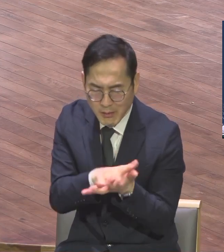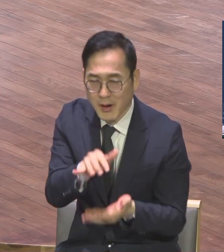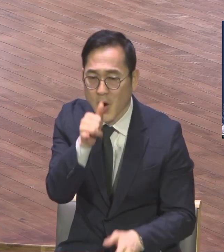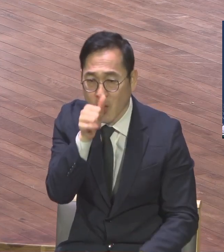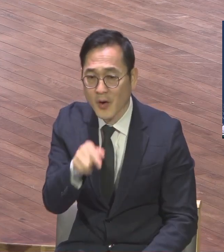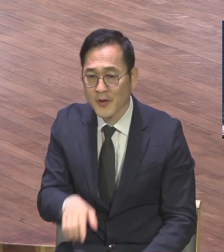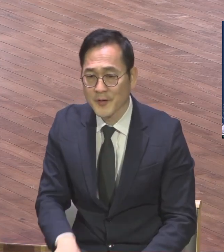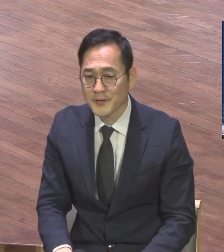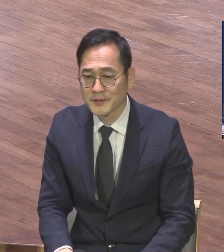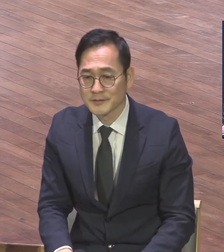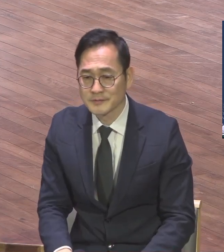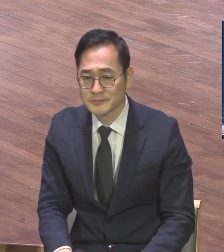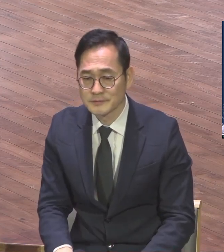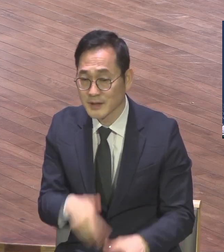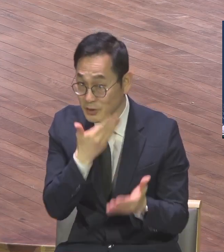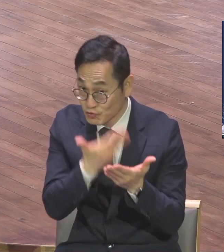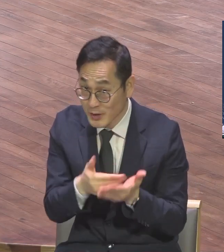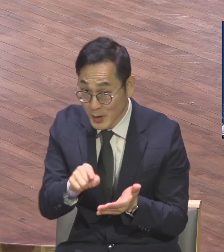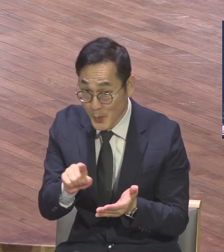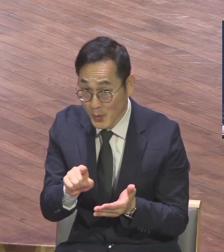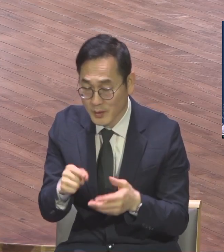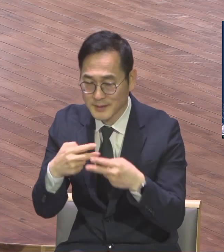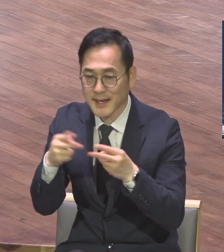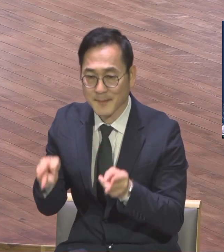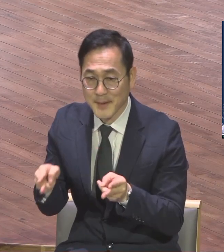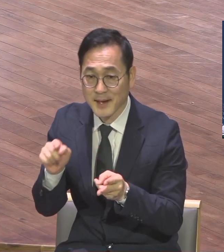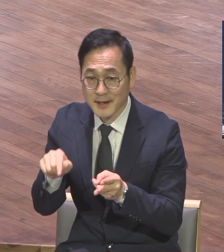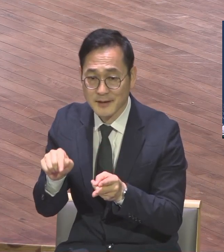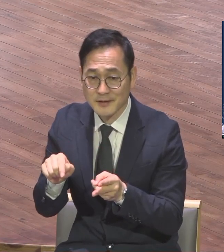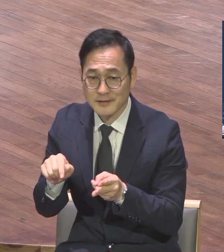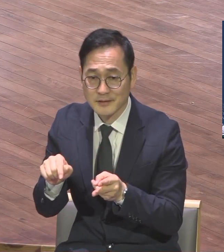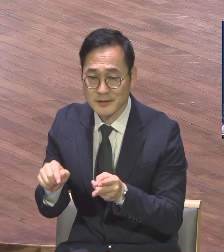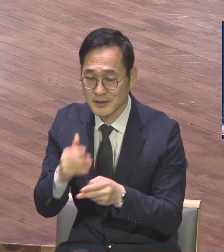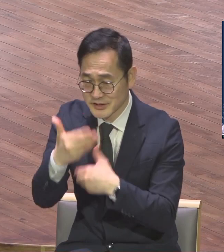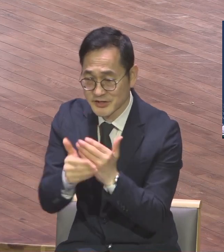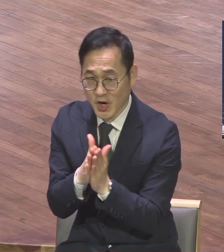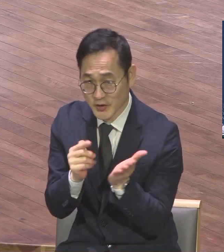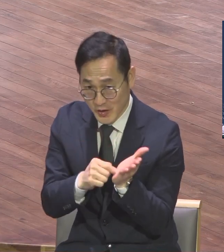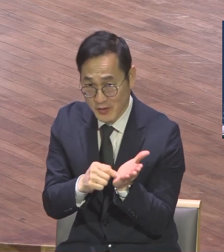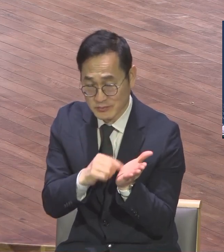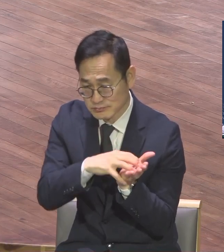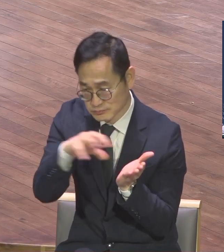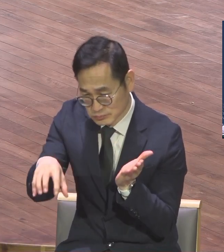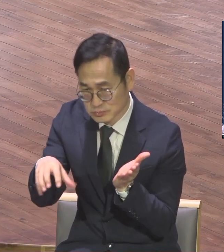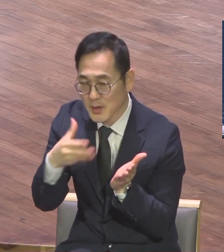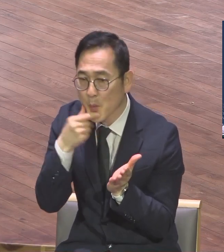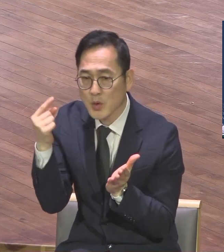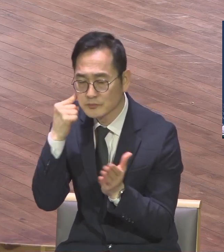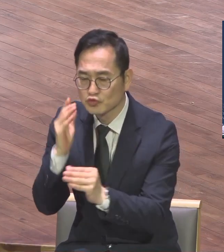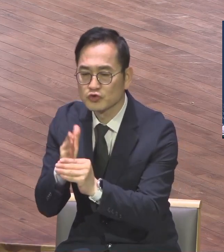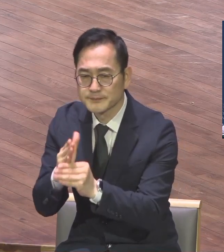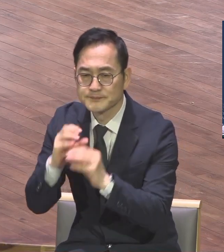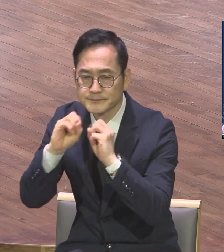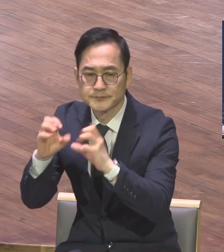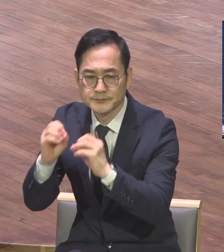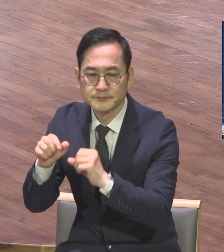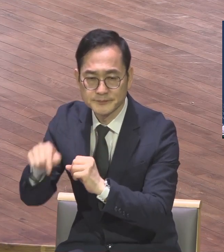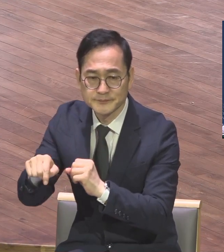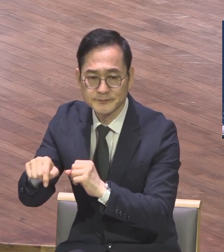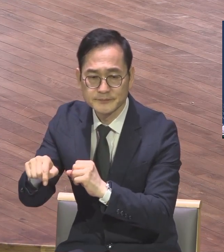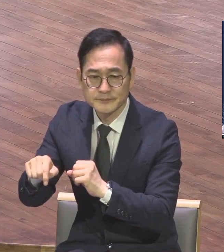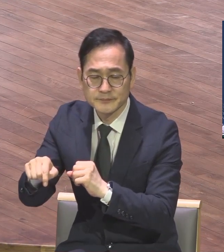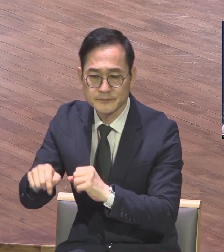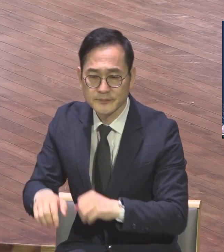그러나 중요한 것은 다락방이야말로 성경적 복음 운동의 본산이고 그